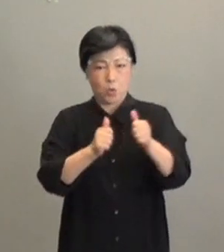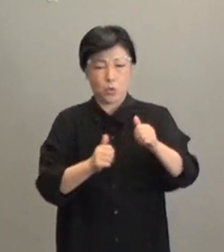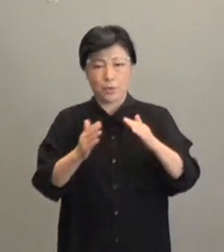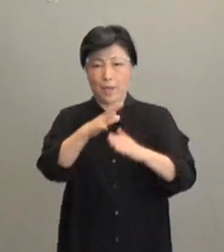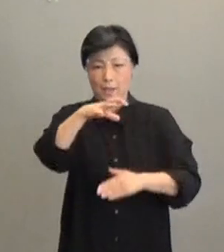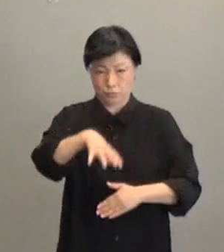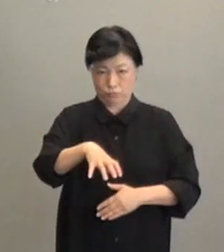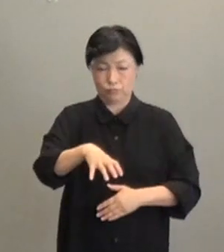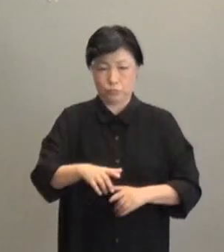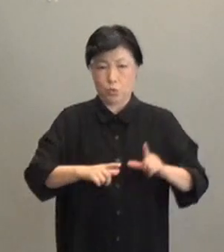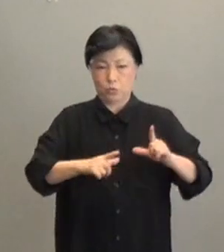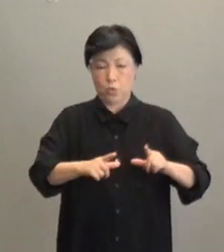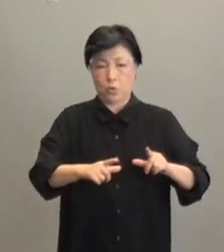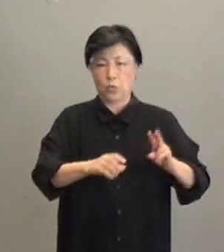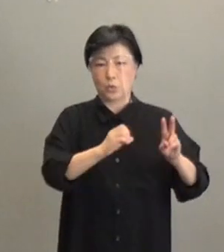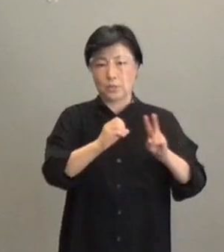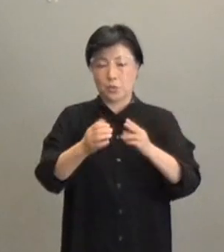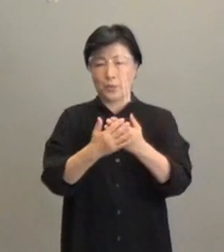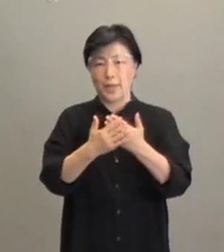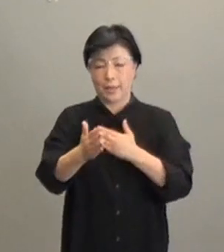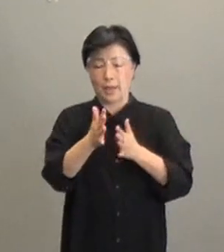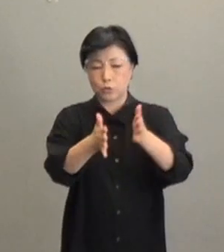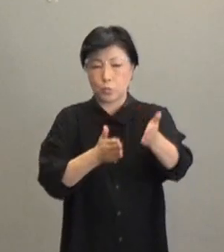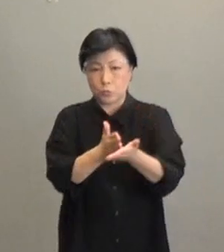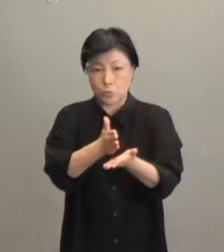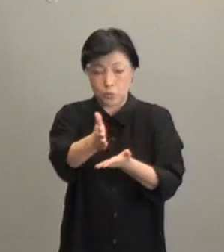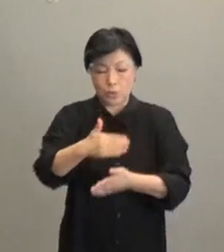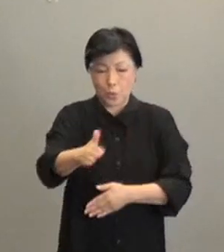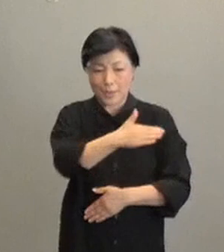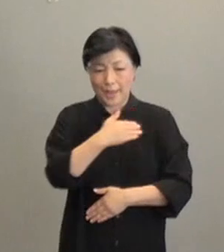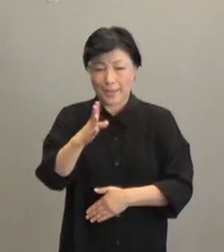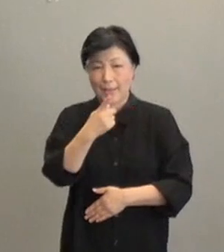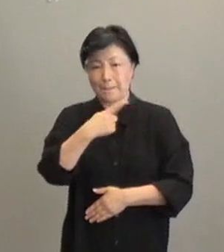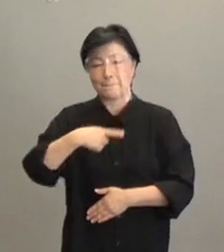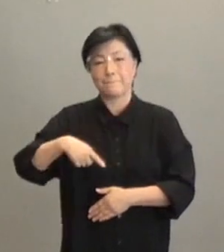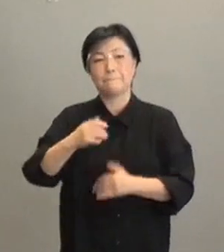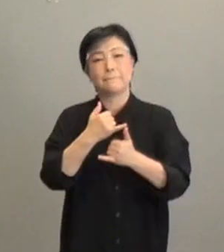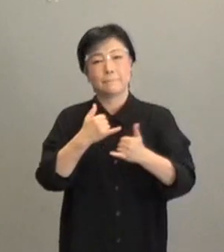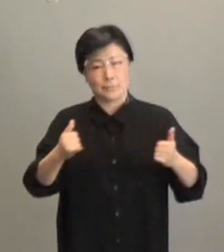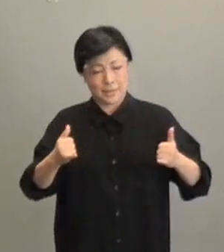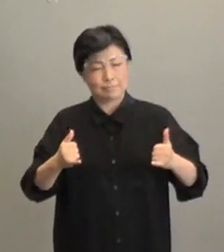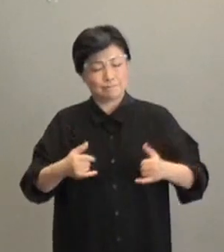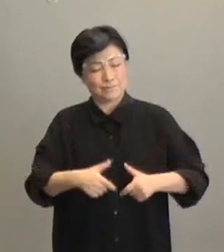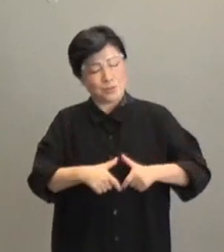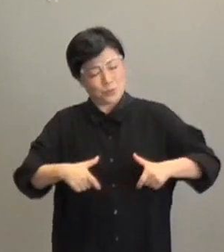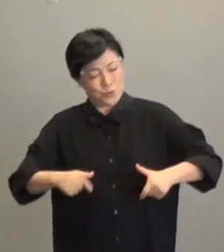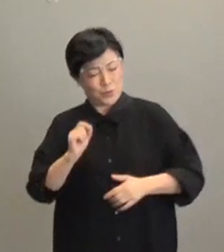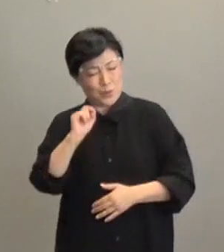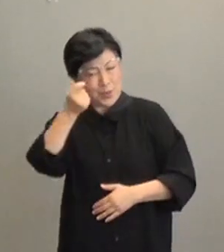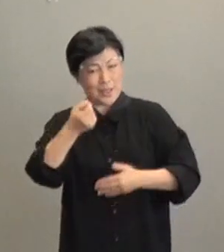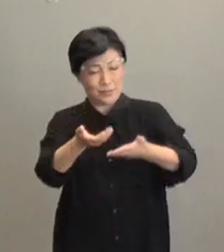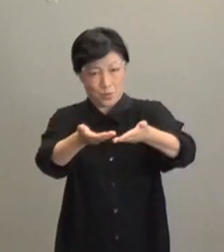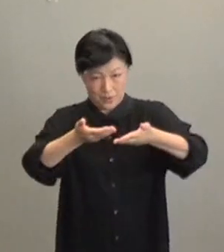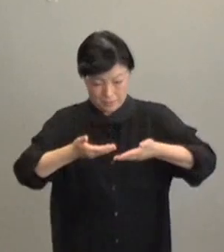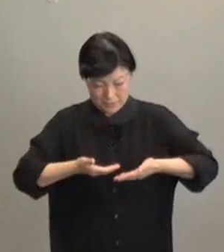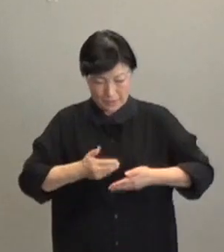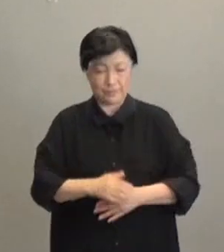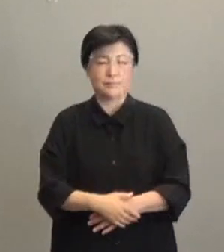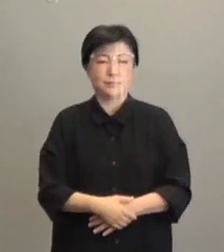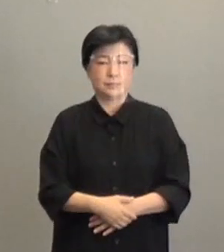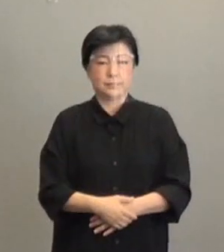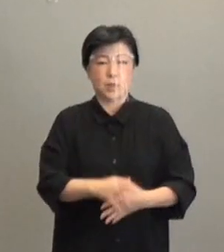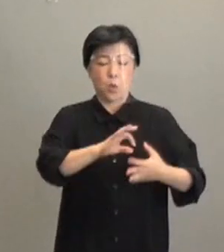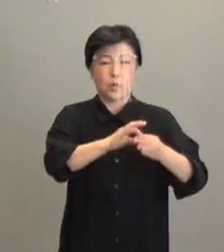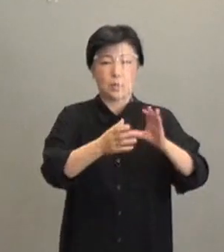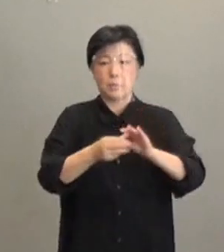った東京2020大会はスポーツを通して私たち県民に多くの勇気と感動を与えてくれました。オ